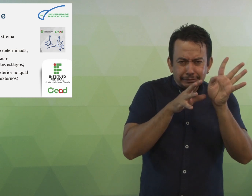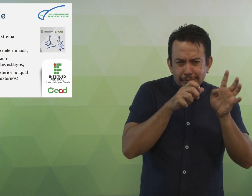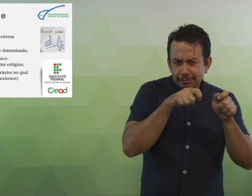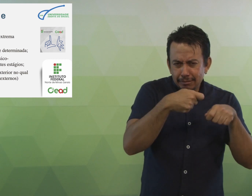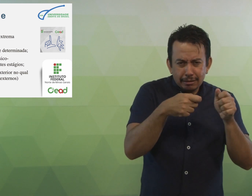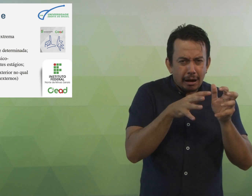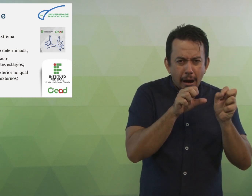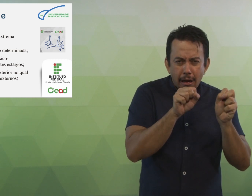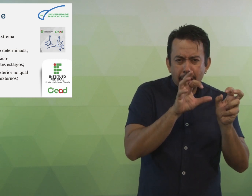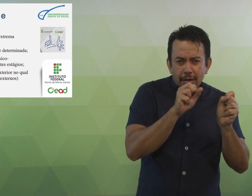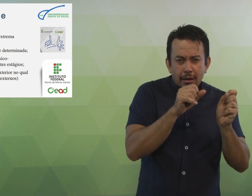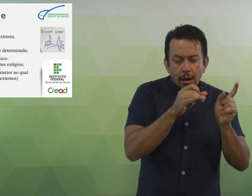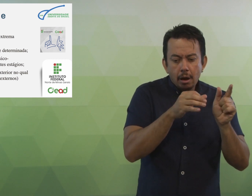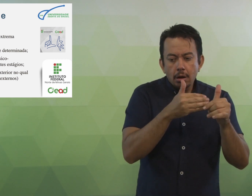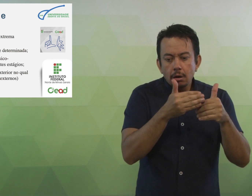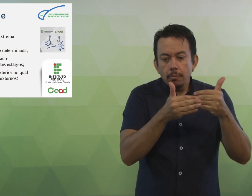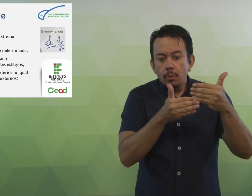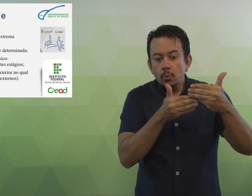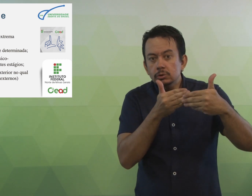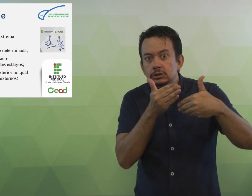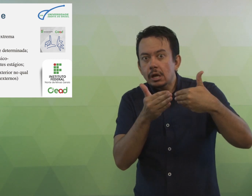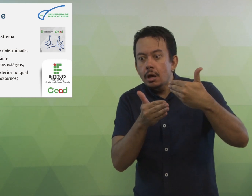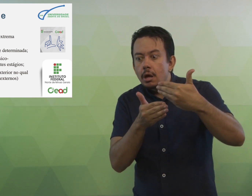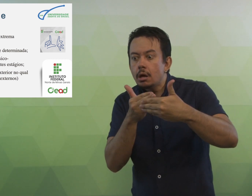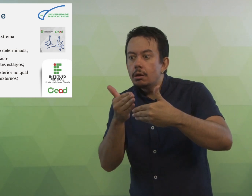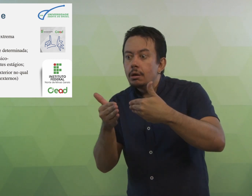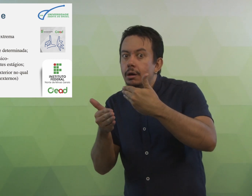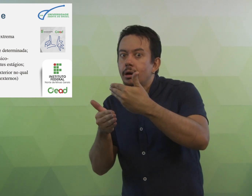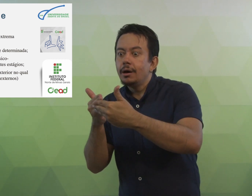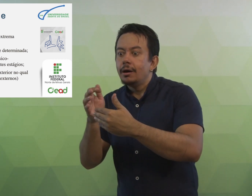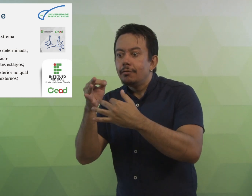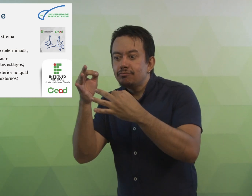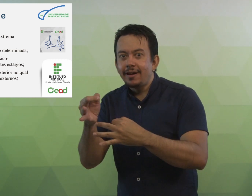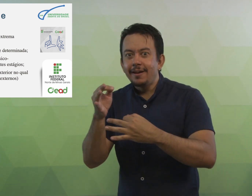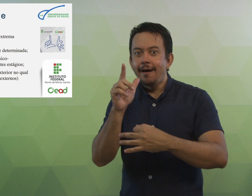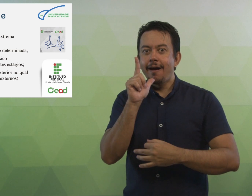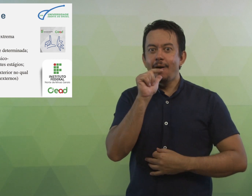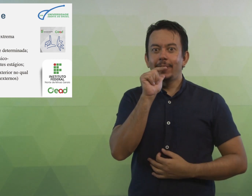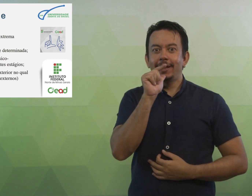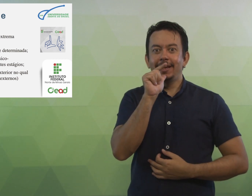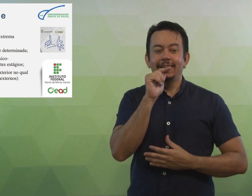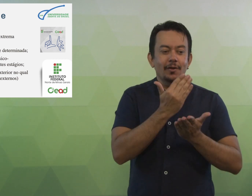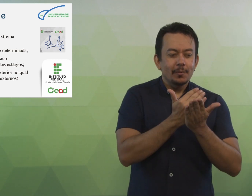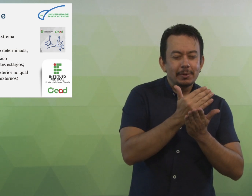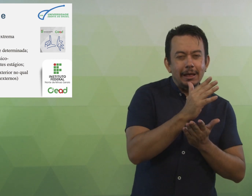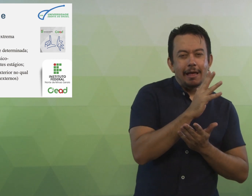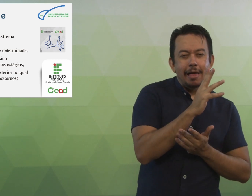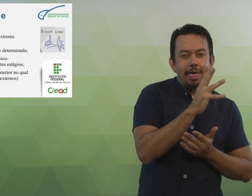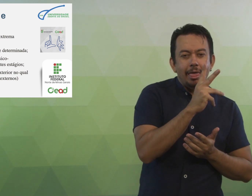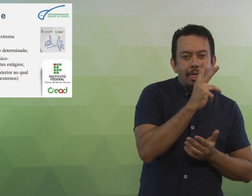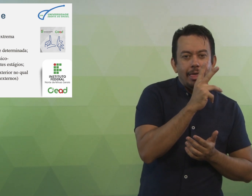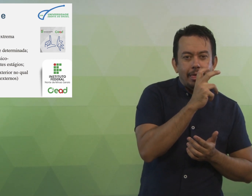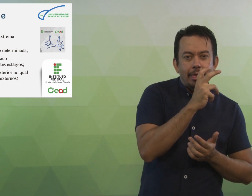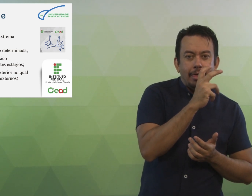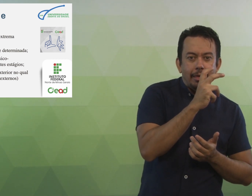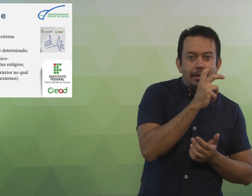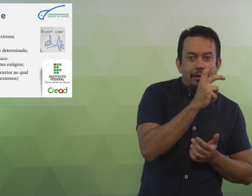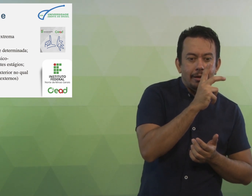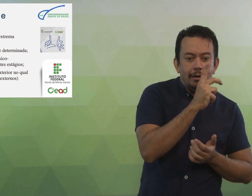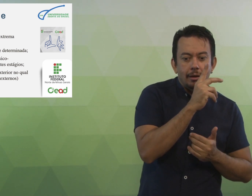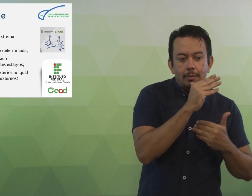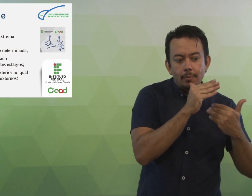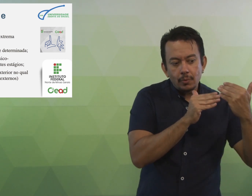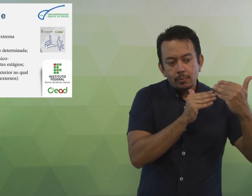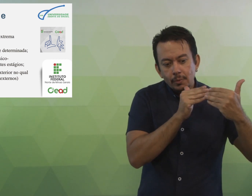nada, não fazia nada com sentido. E com o passar do tempo, os estágios foram sendo